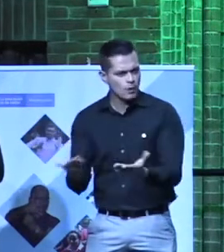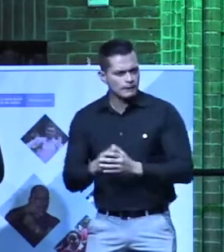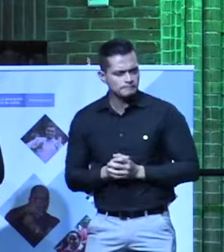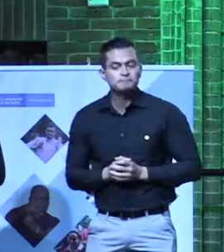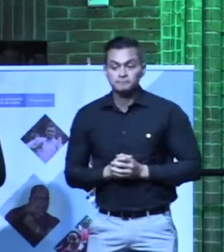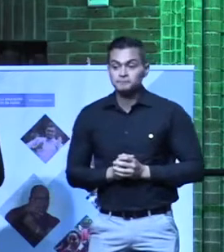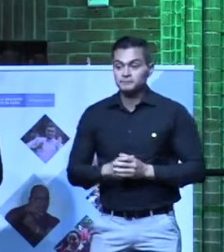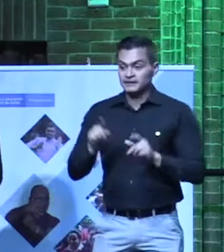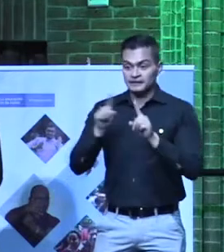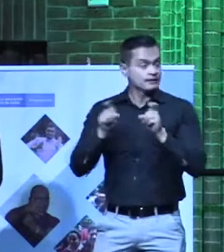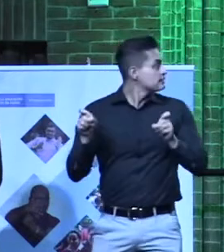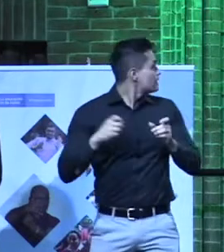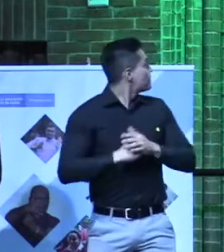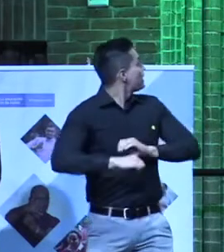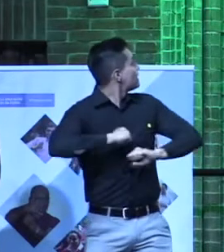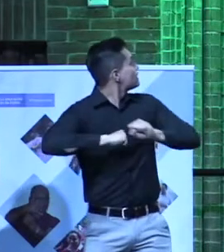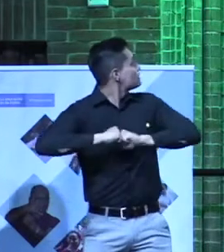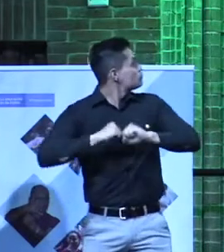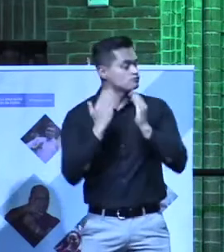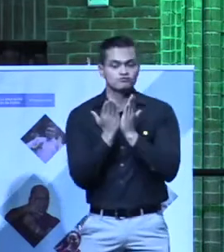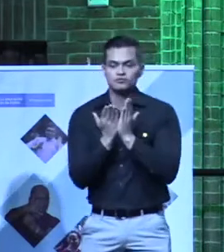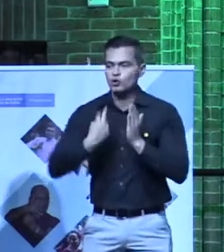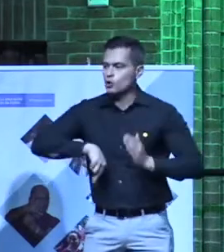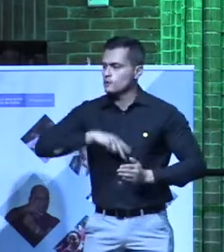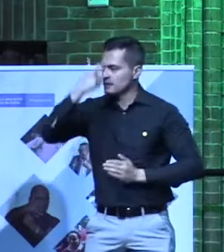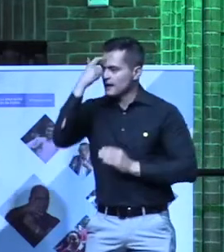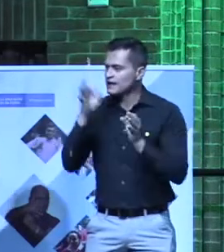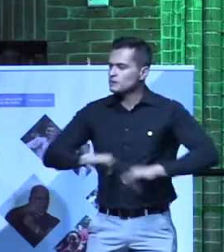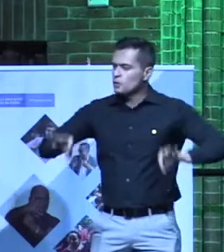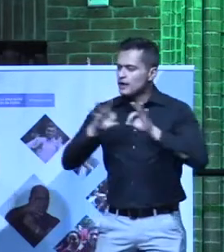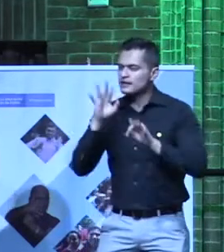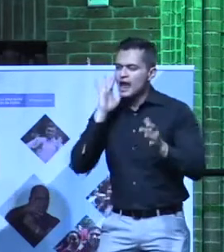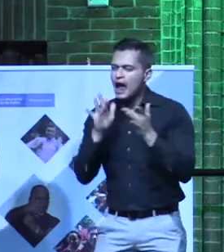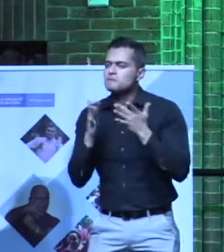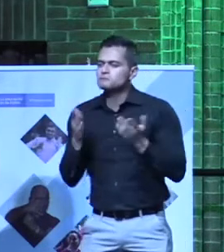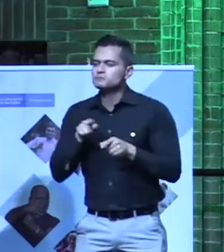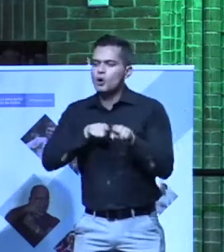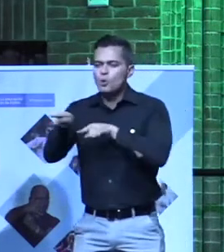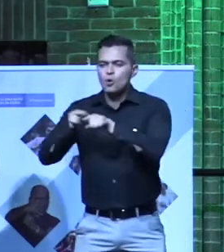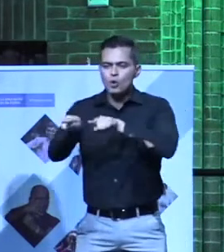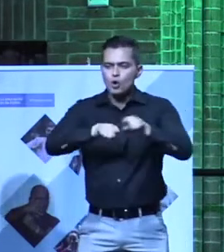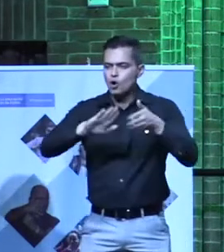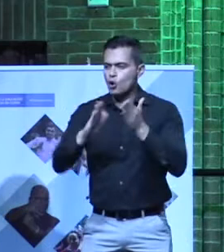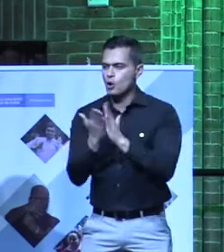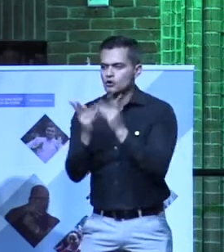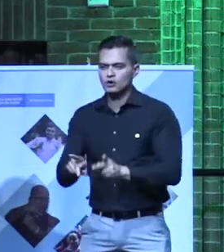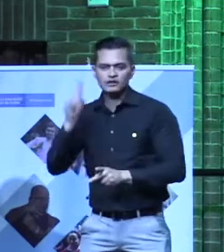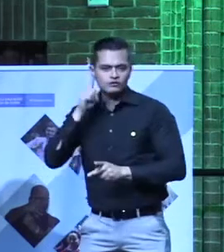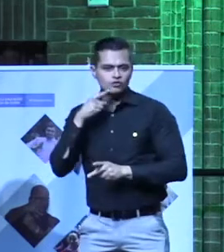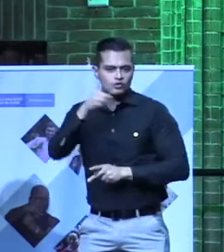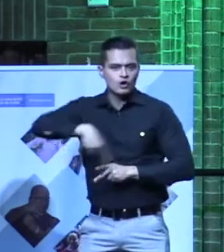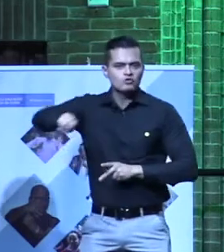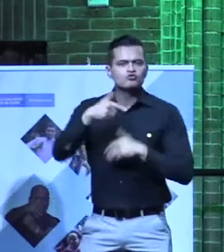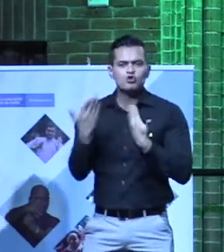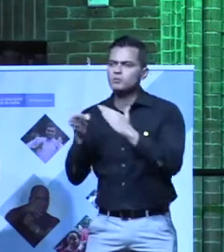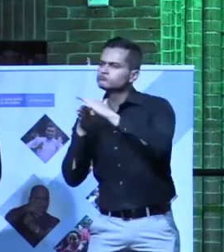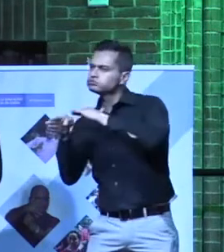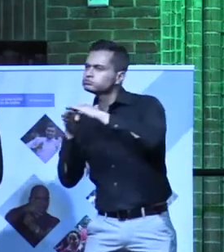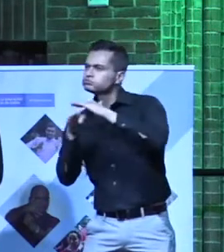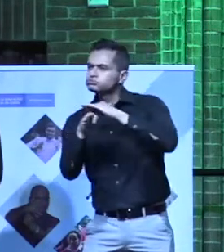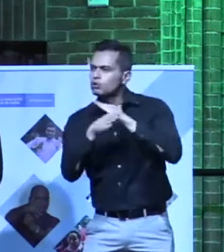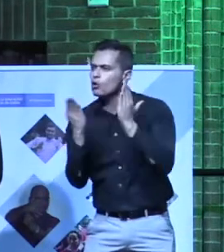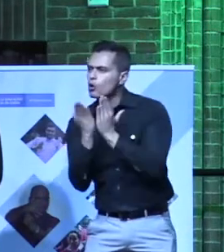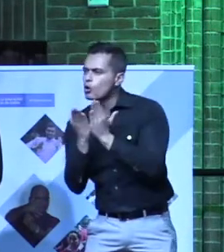nuestro objetivo principal era promover la reducción de brechas en el acceso, en la permanencia y en la calidad de la educación. Un